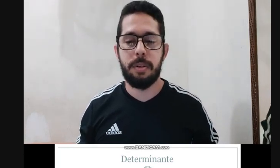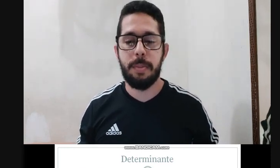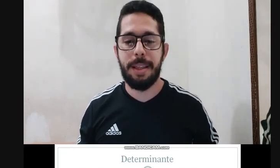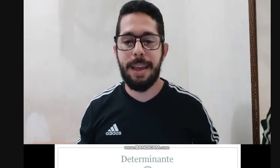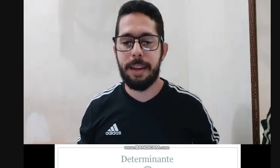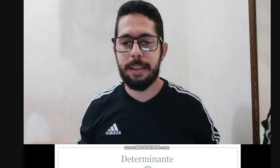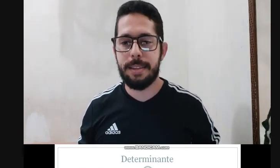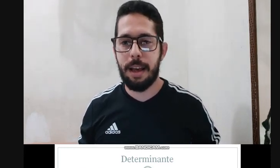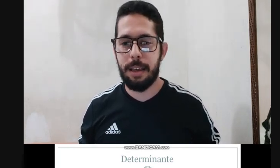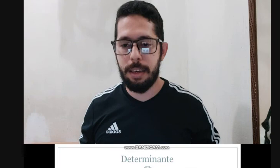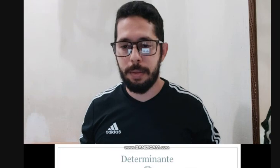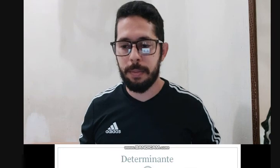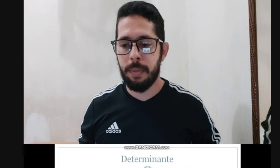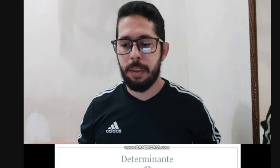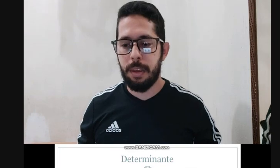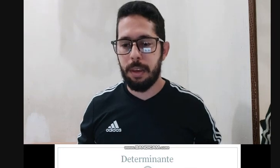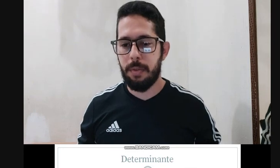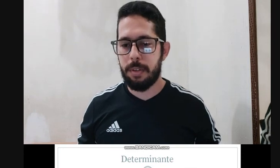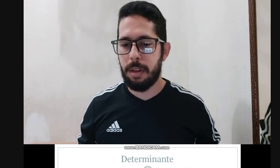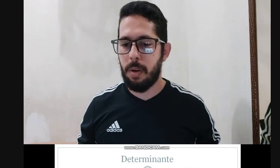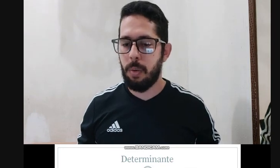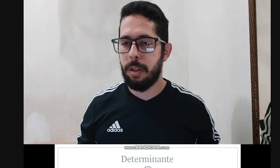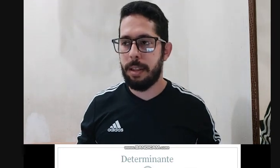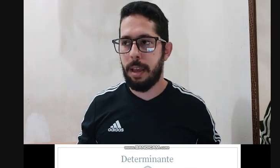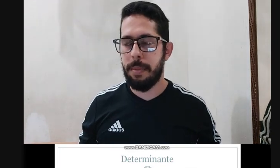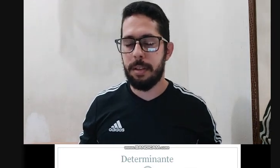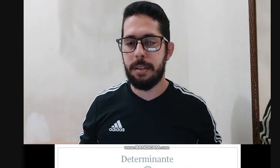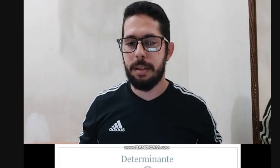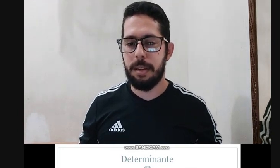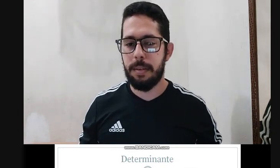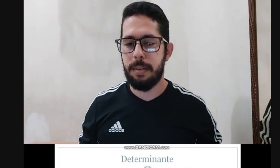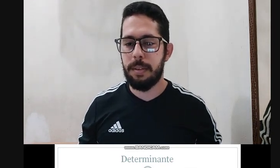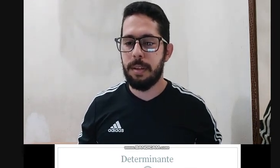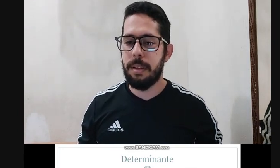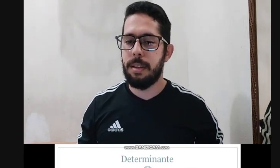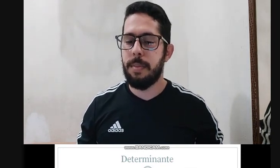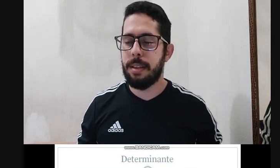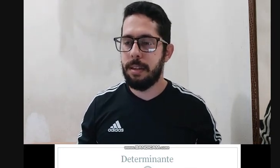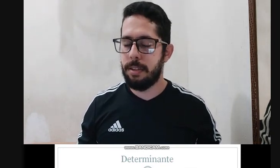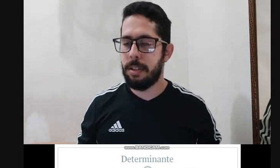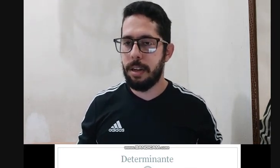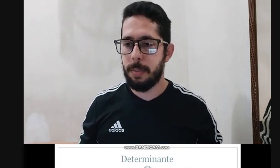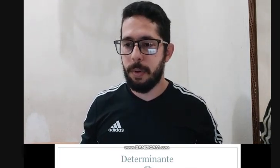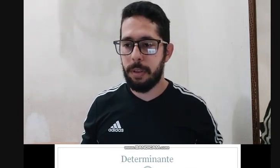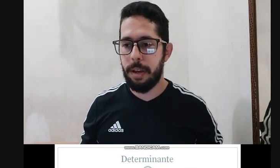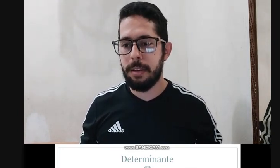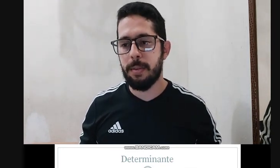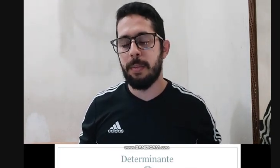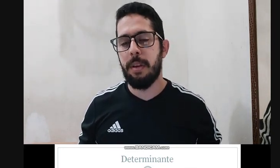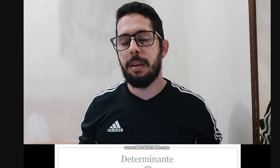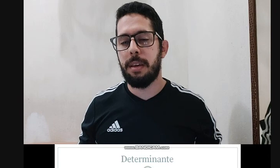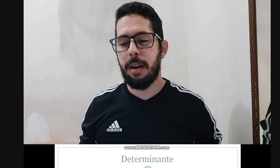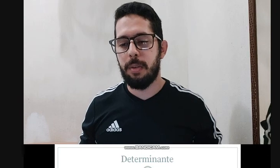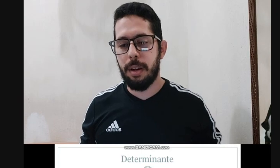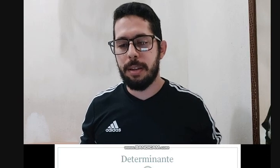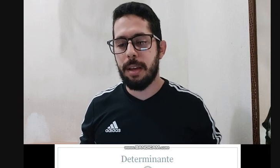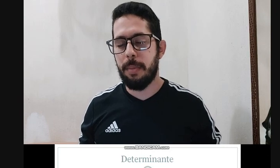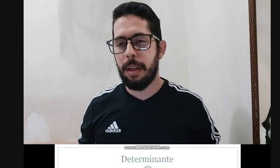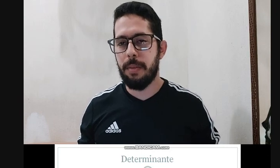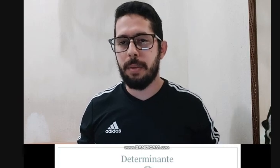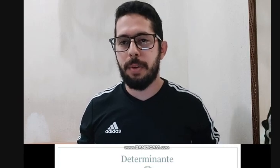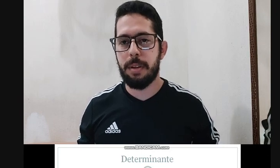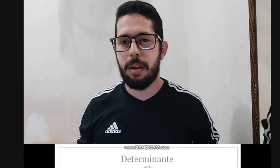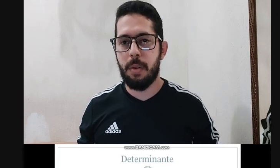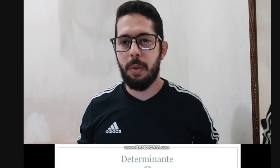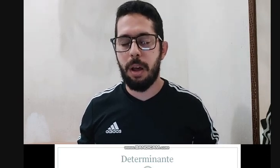Existe uma coisa chamada regra de Sarri, que você calcula determinantes de matrizes 3 por 3, que é utilizada